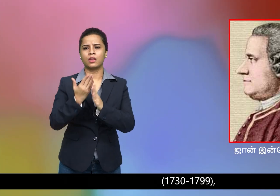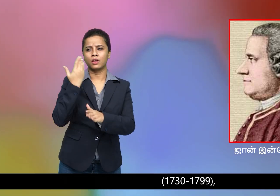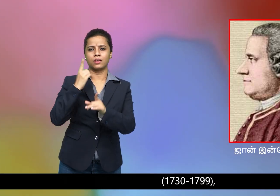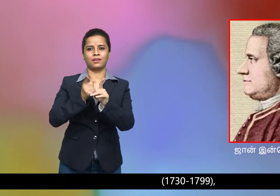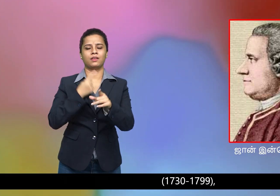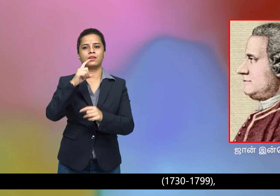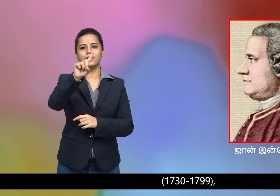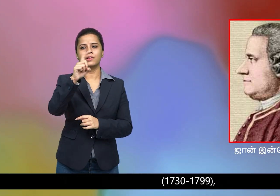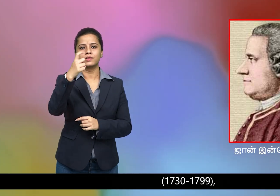1799 வரை